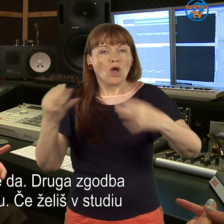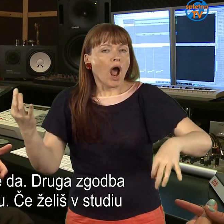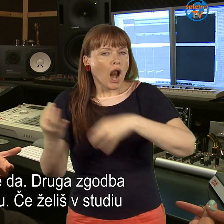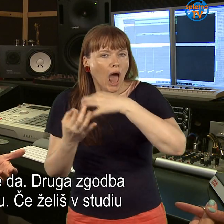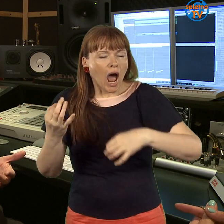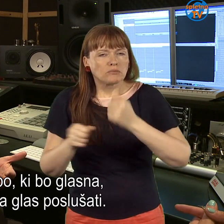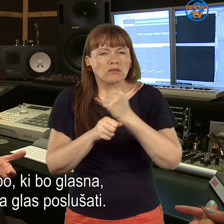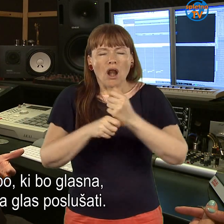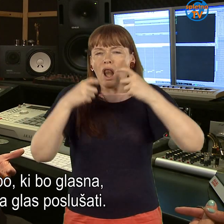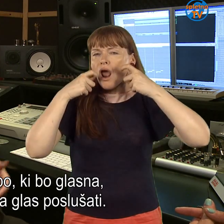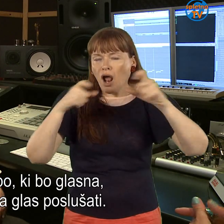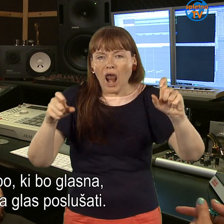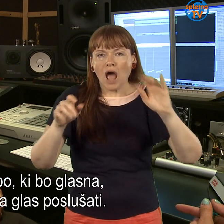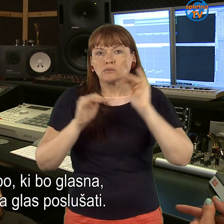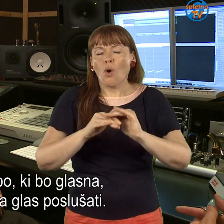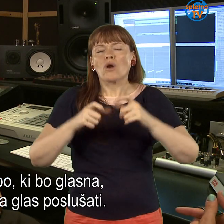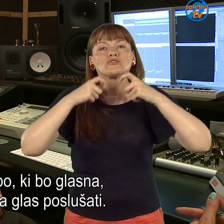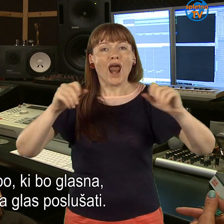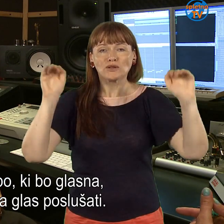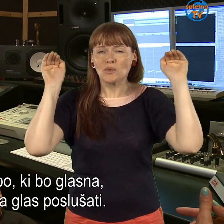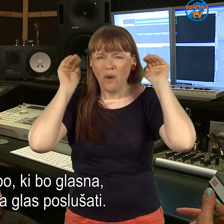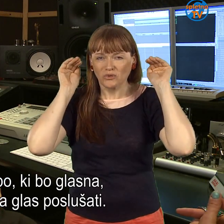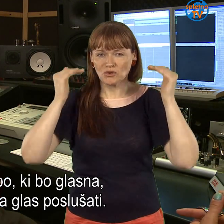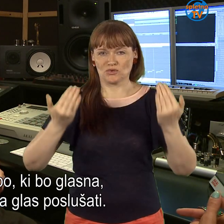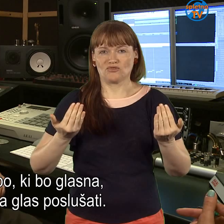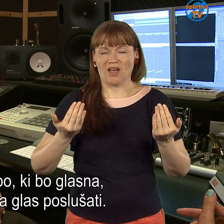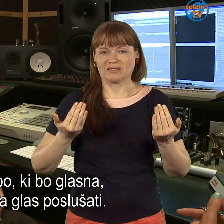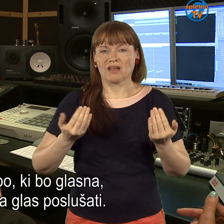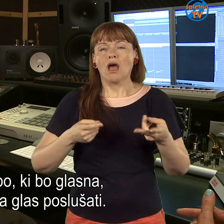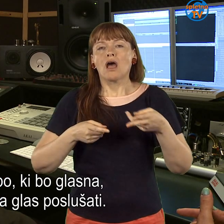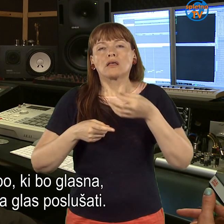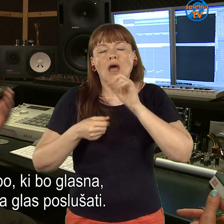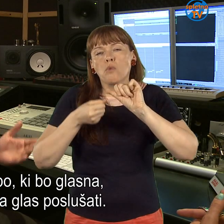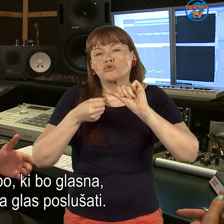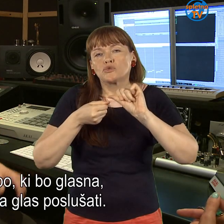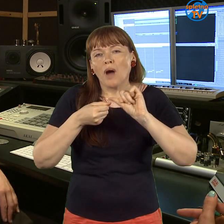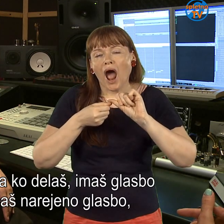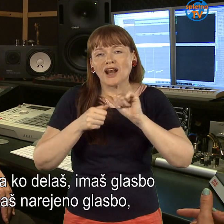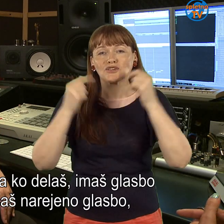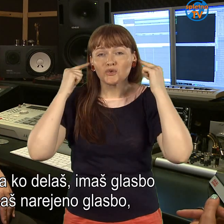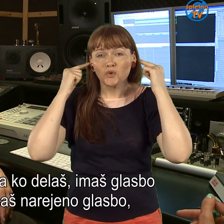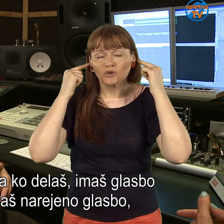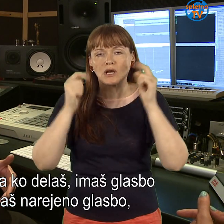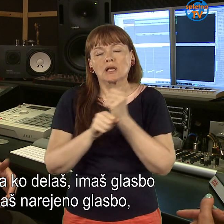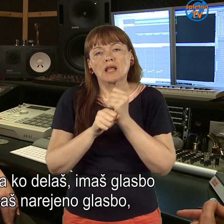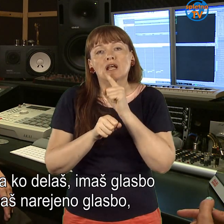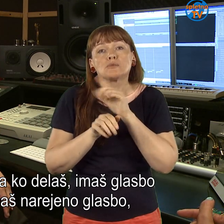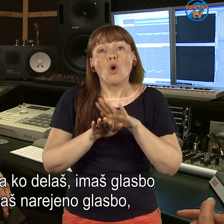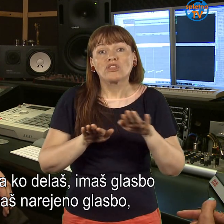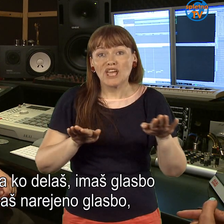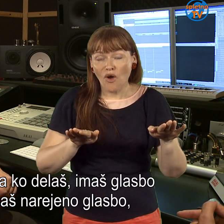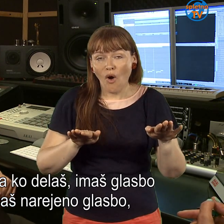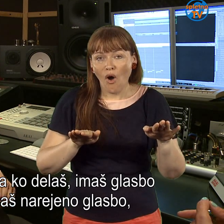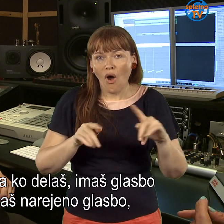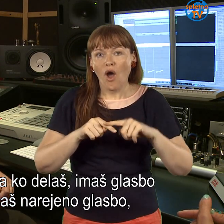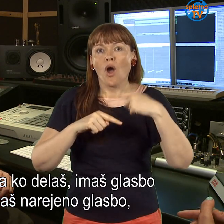jo moraš tudi na glas poslušati. In najbolj šparaš, se pravi, samo ušesa, da delaš potih. In potem pač, ko